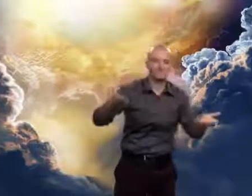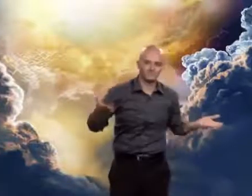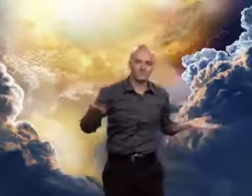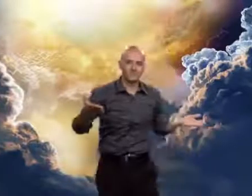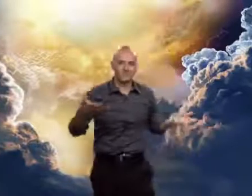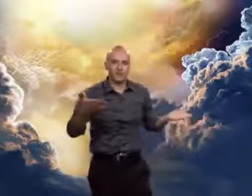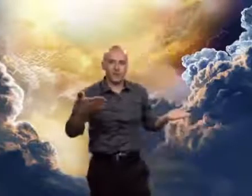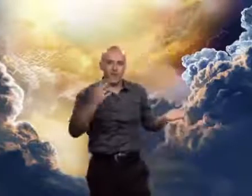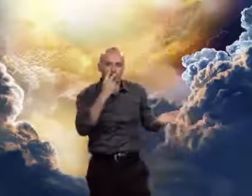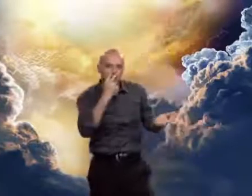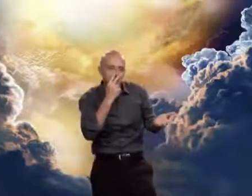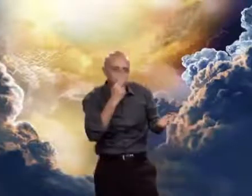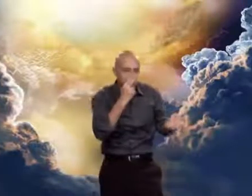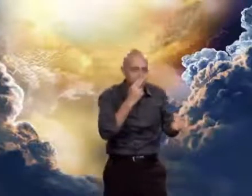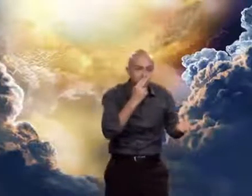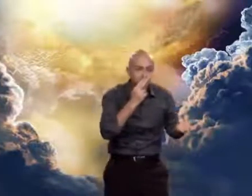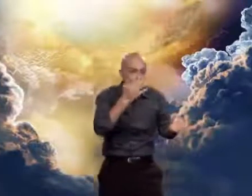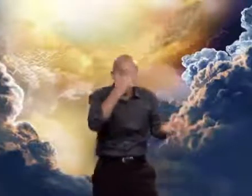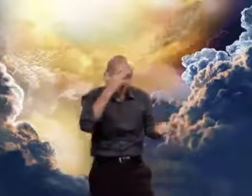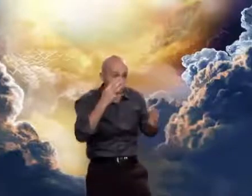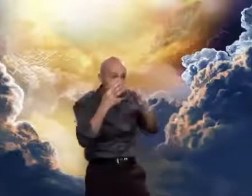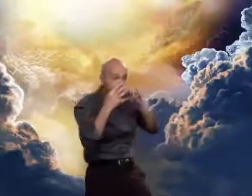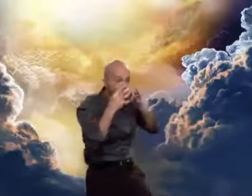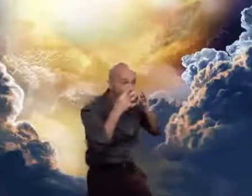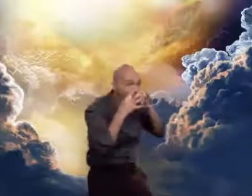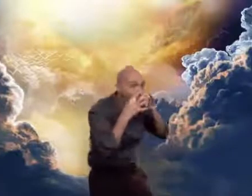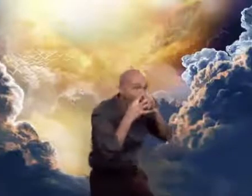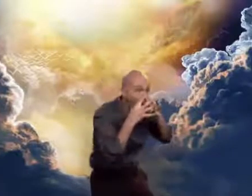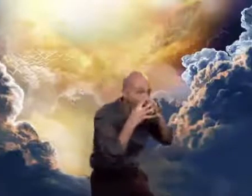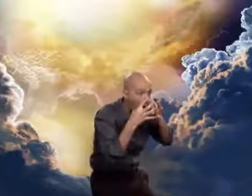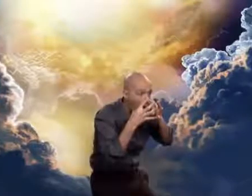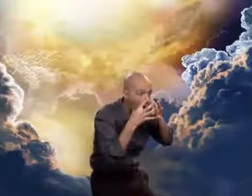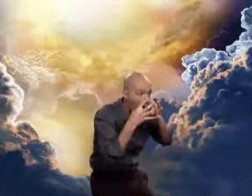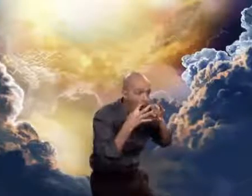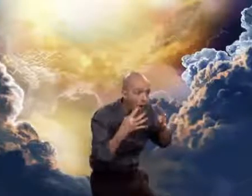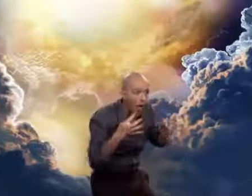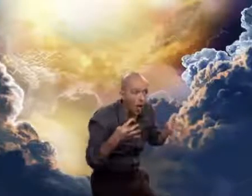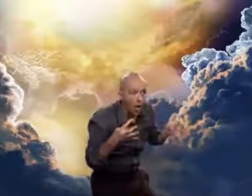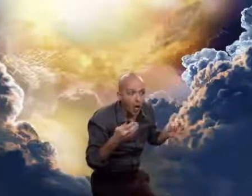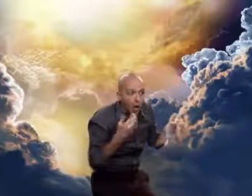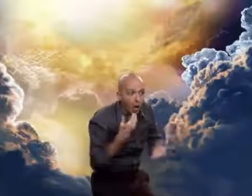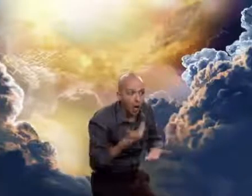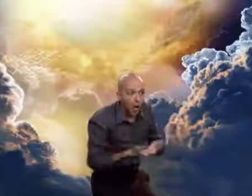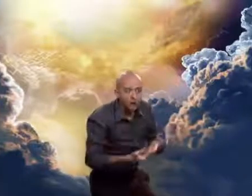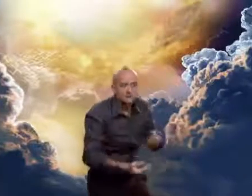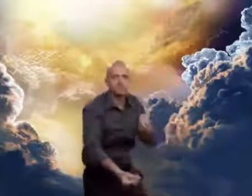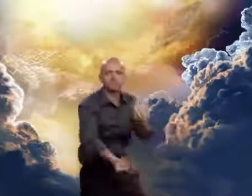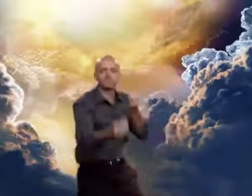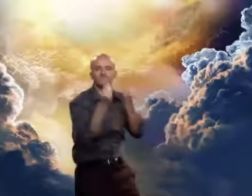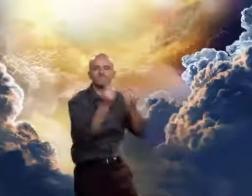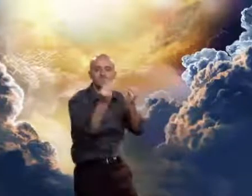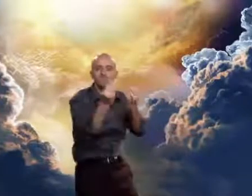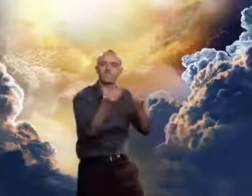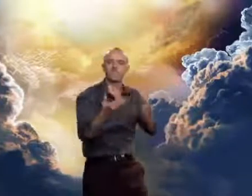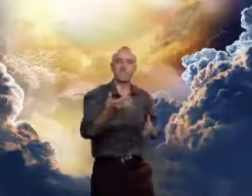humano acima de toda a lei, que tudo está certo, que Deus não condena e que todos os pecados são